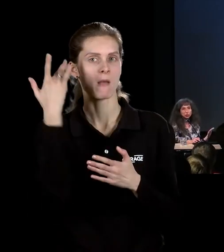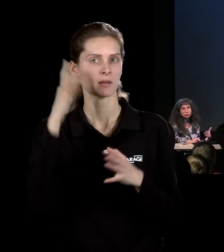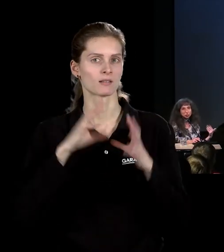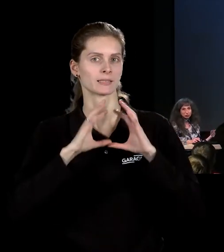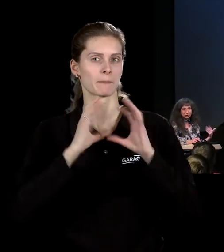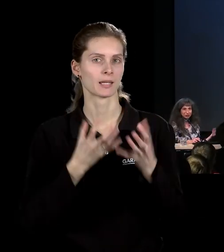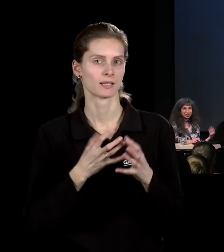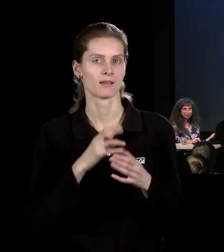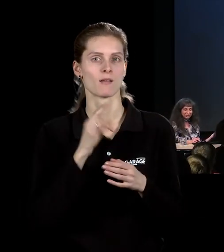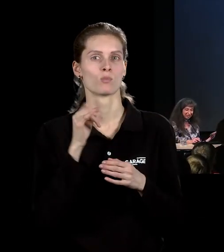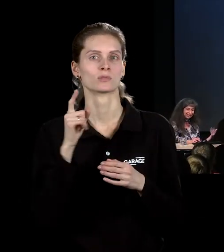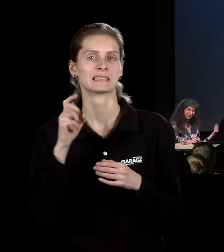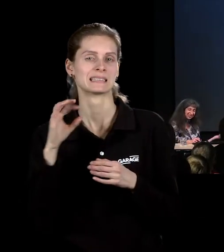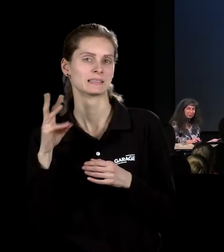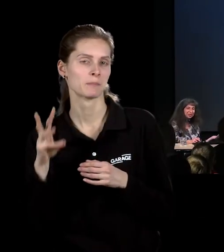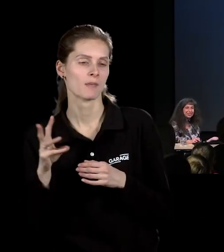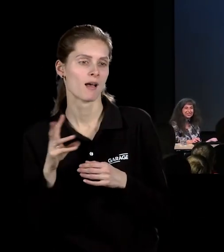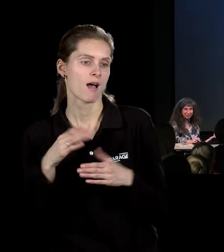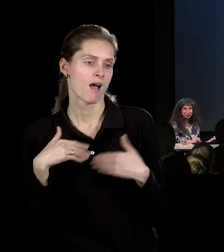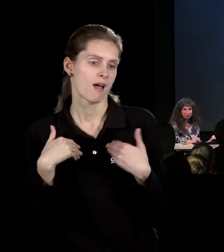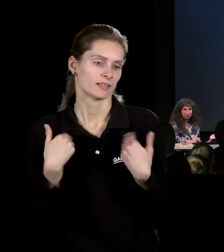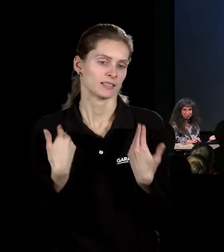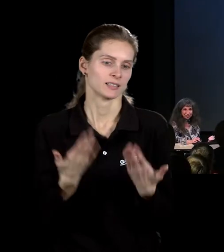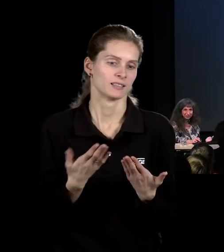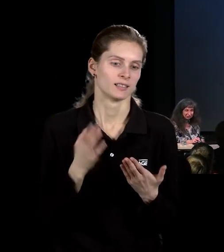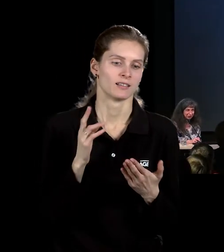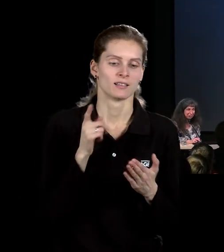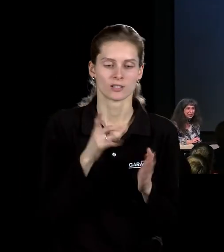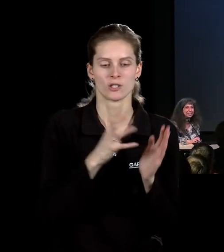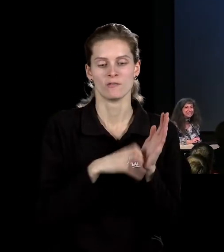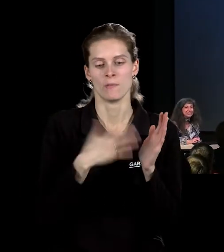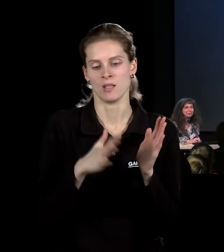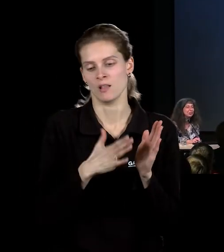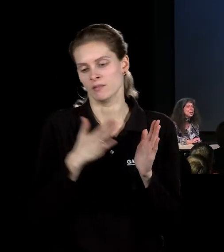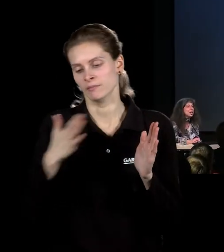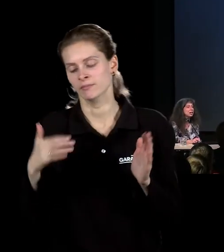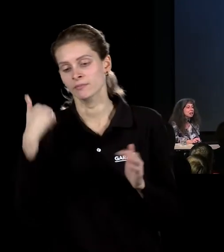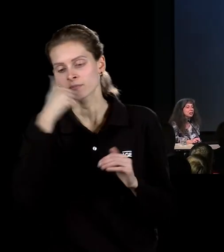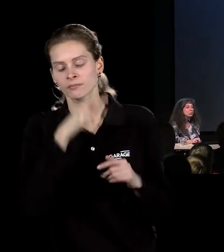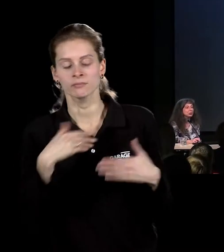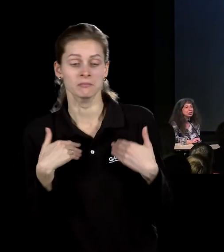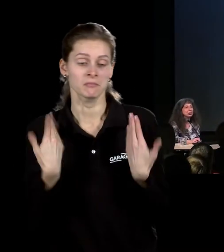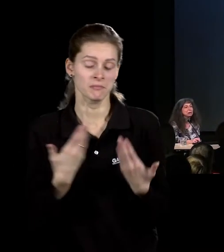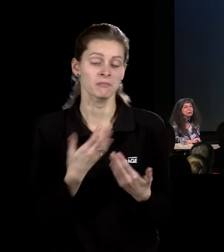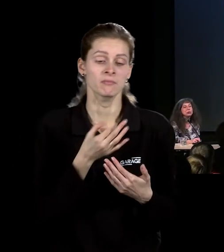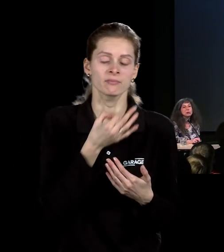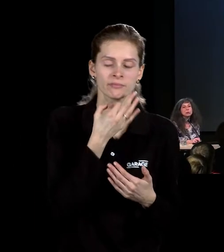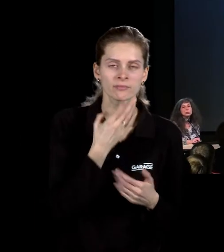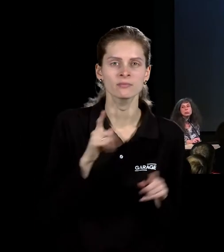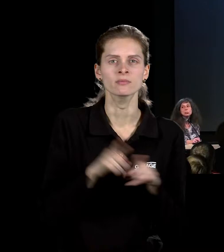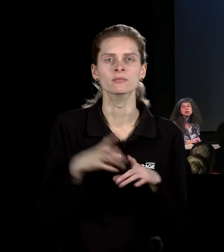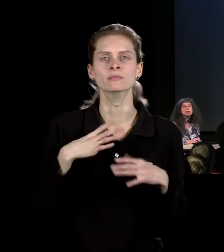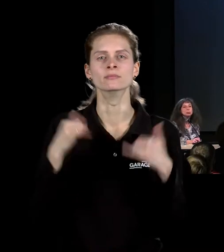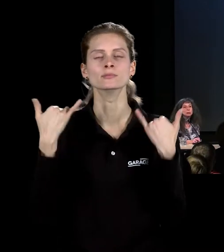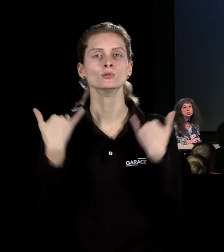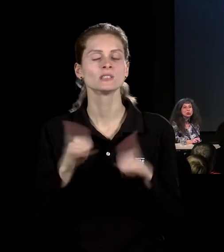вполне к буддизму, всегда с 50-х годов, с огромным интересом и симпатией относившимся, как бы это такая удивительная роль